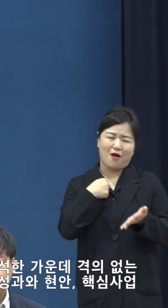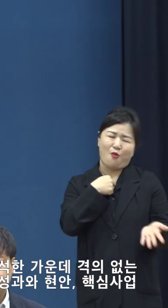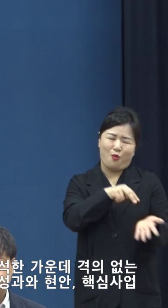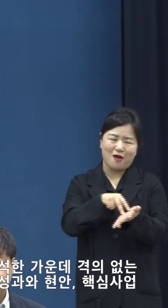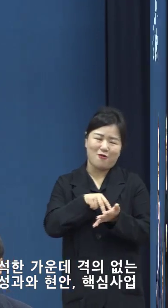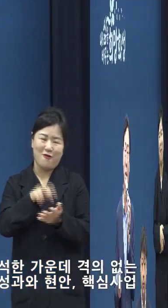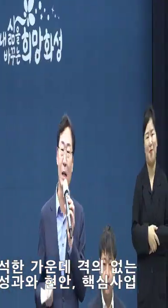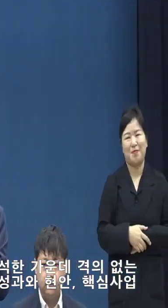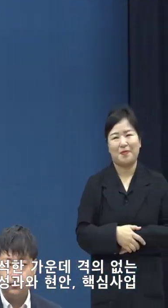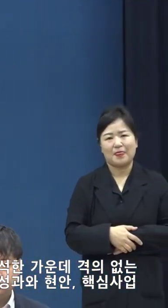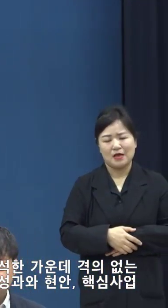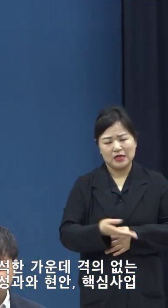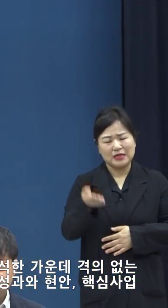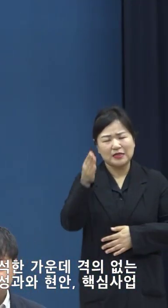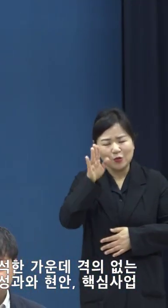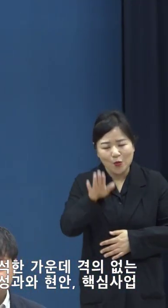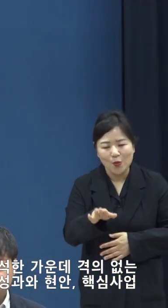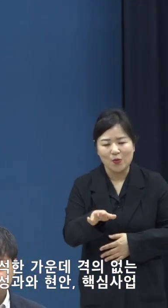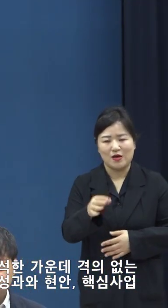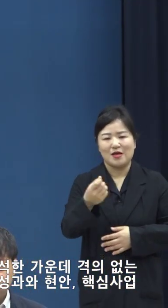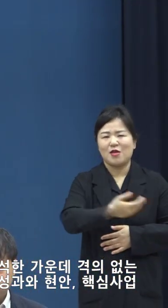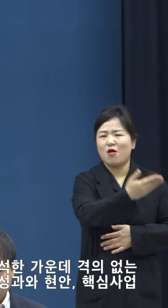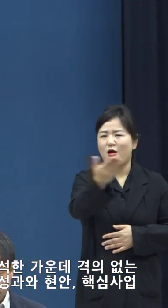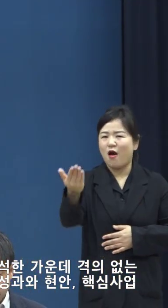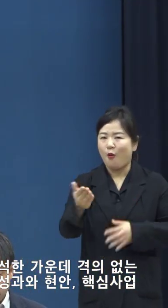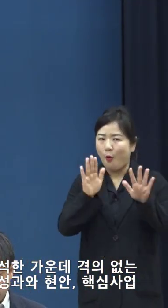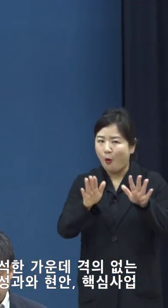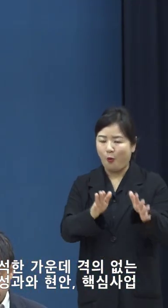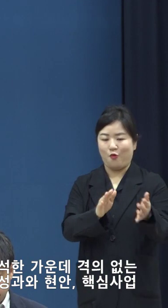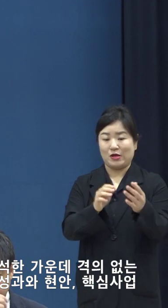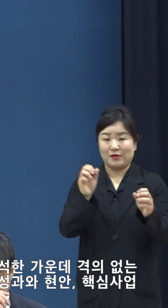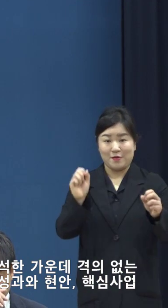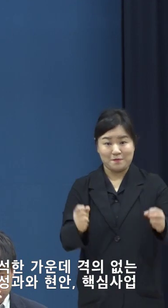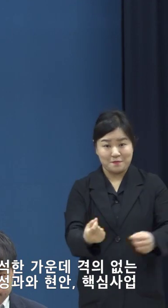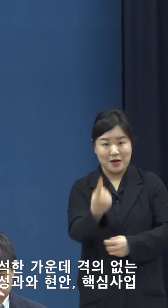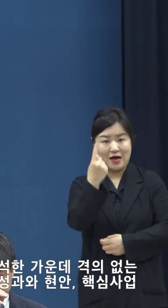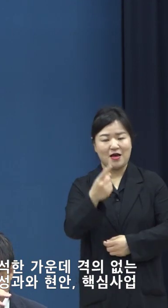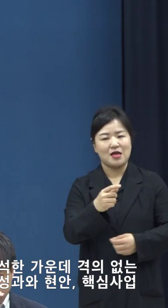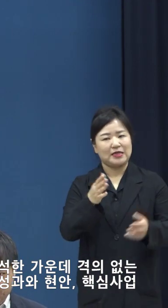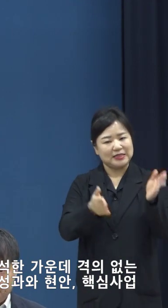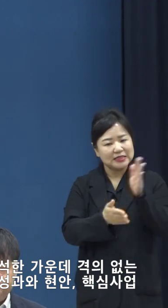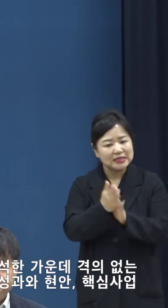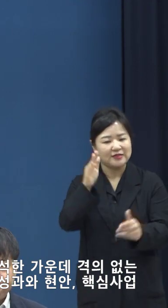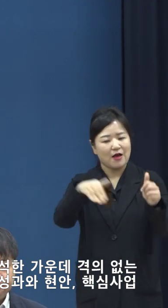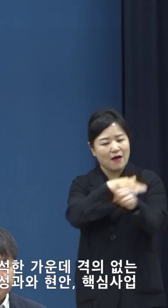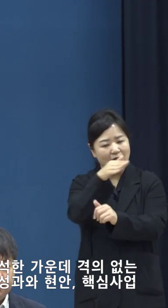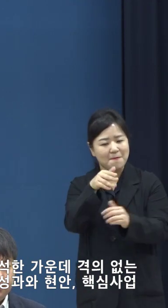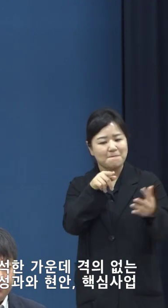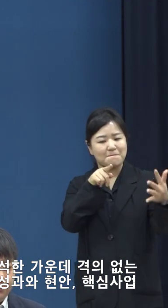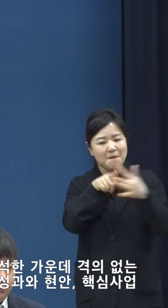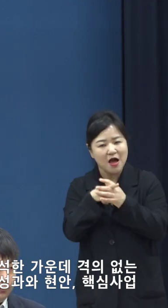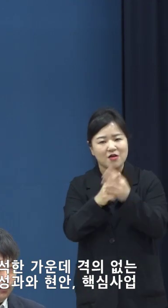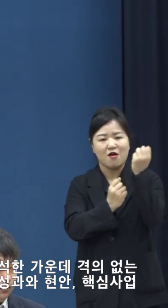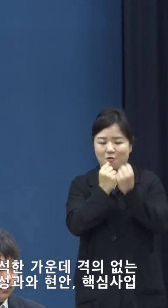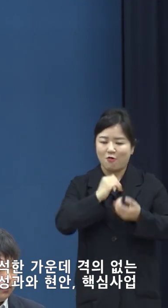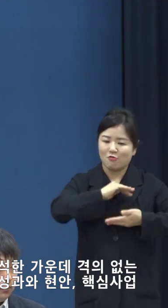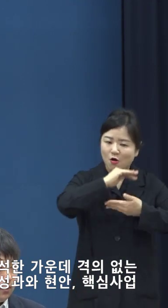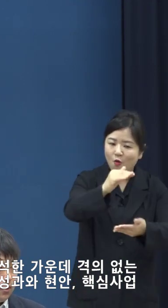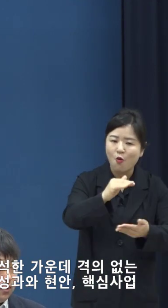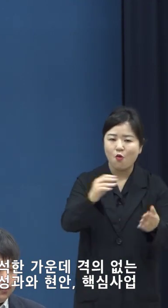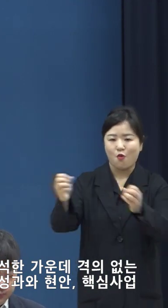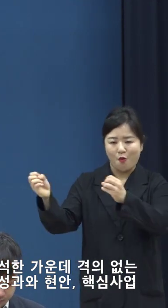자리가 아닌가. 그나마 우리 언론 브리핑을 통해서 우리 시의 현황을 한 달에 한 번 정도 설명 드리고